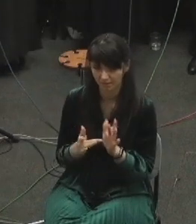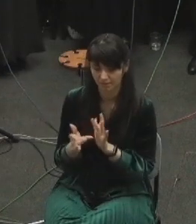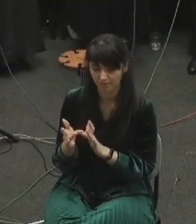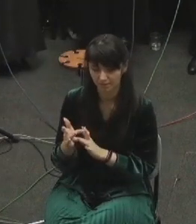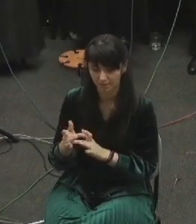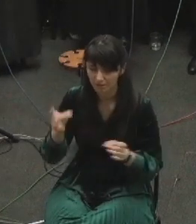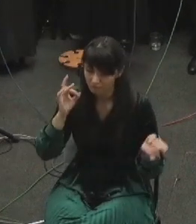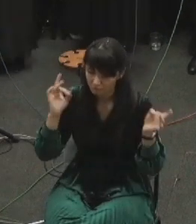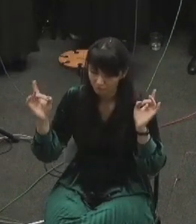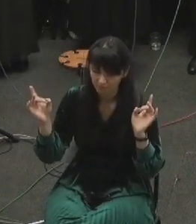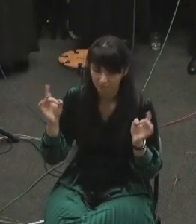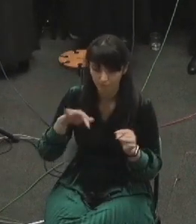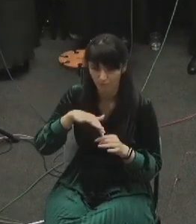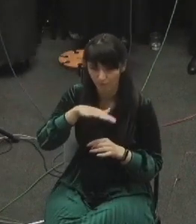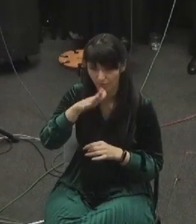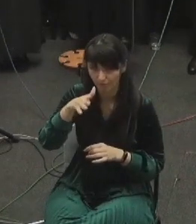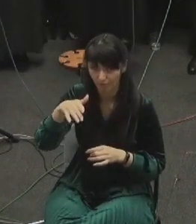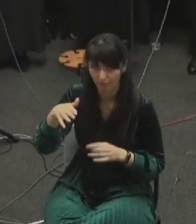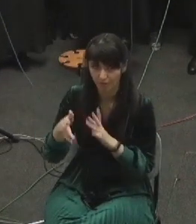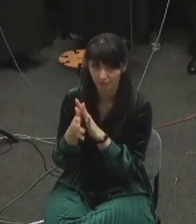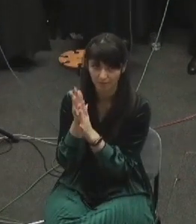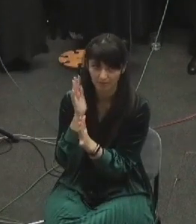шуміть ви гори і ліса.